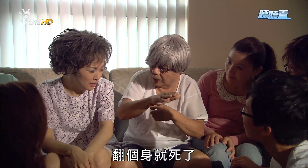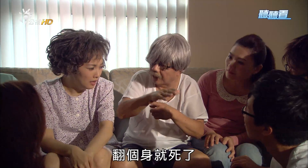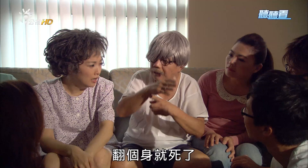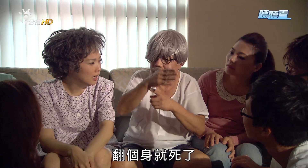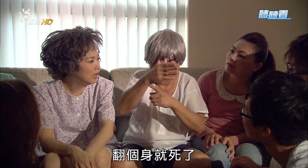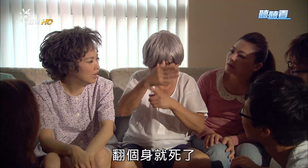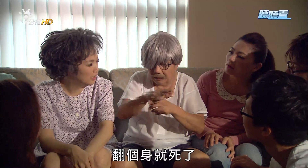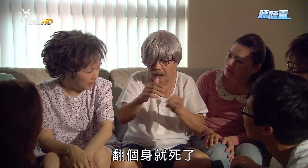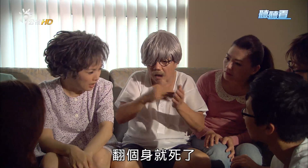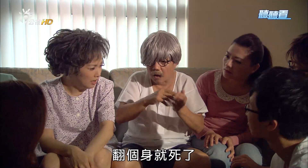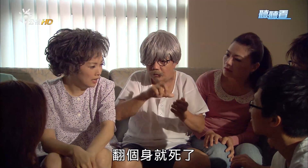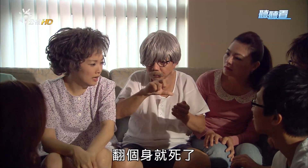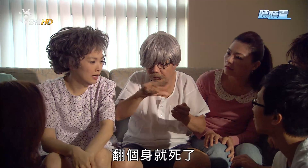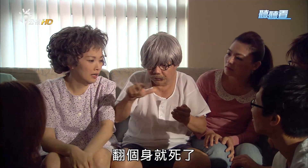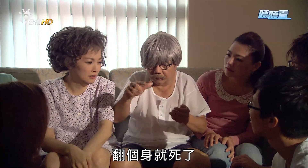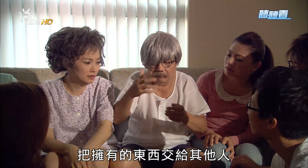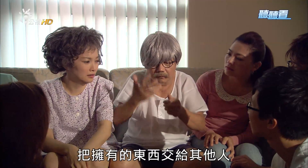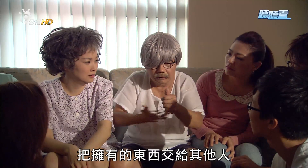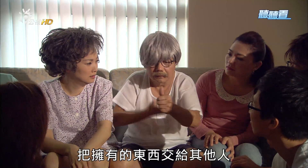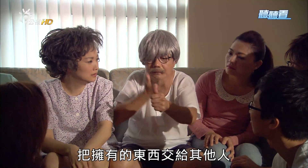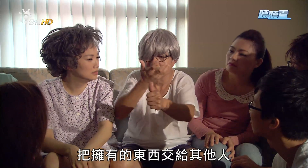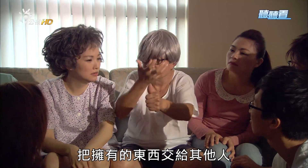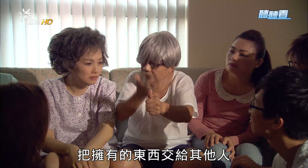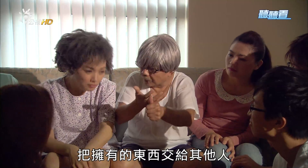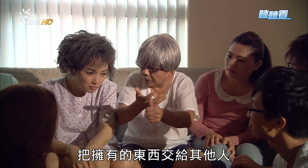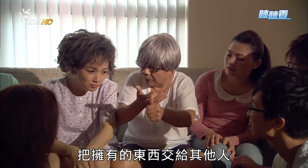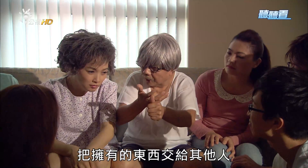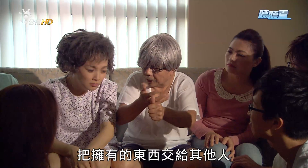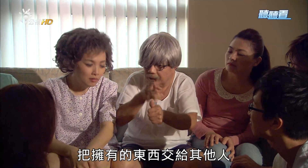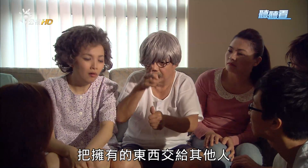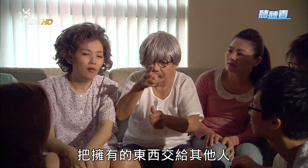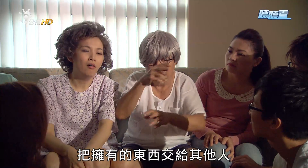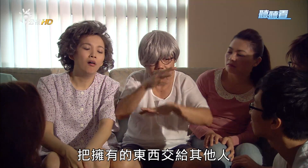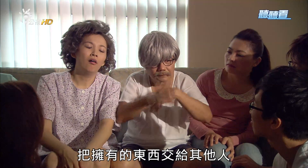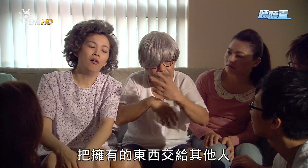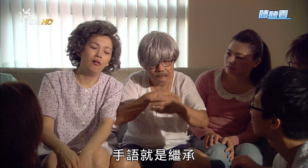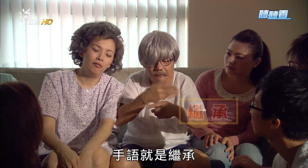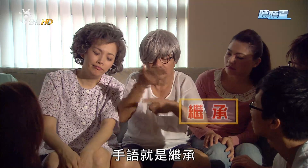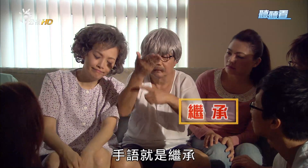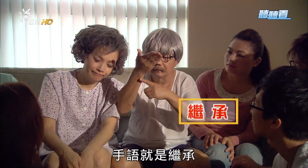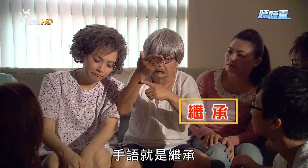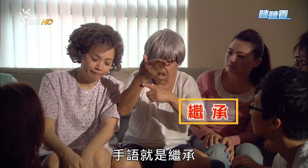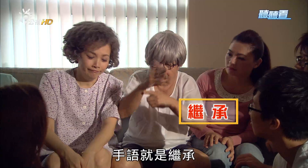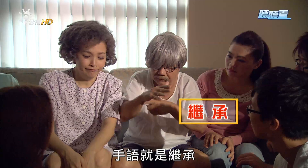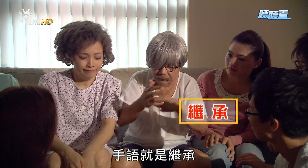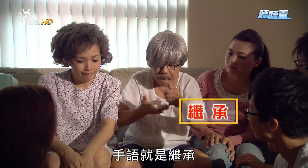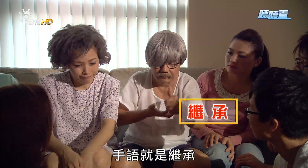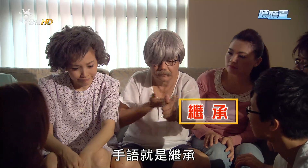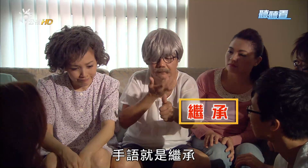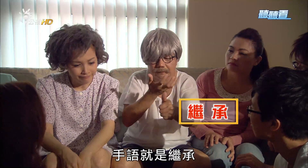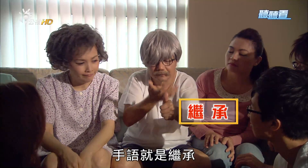死了，把拥有的东西交给其他人，手里那就是继